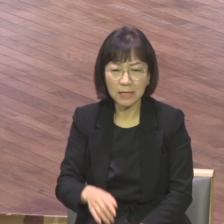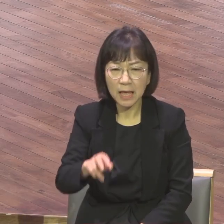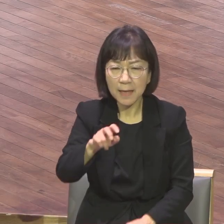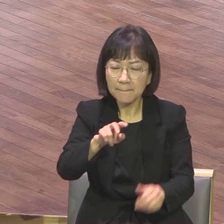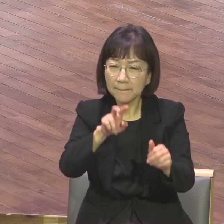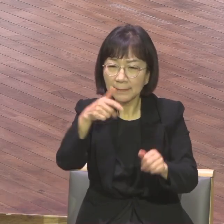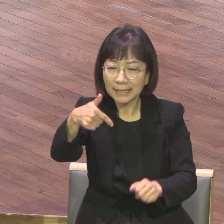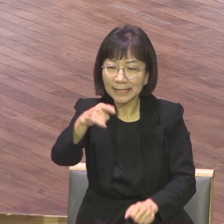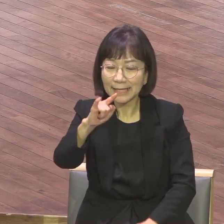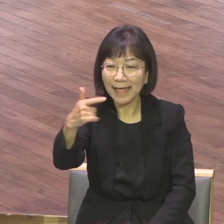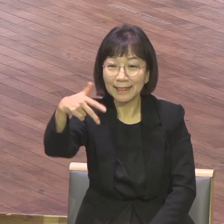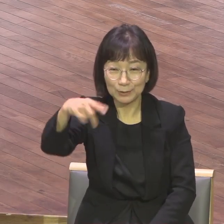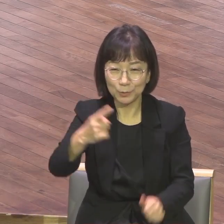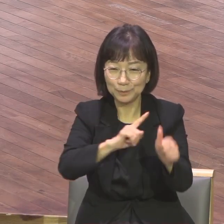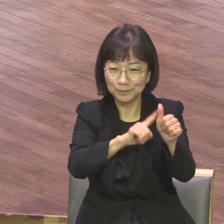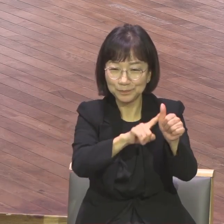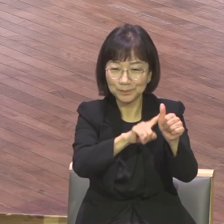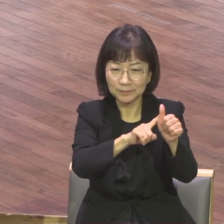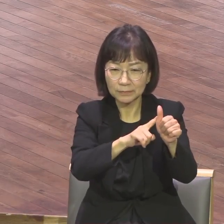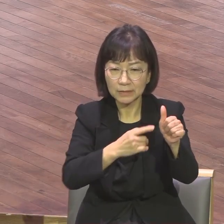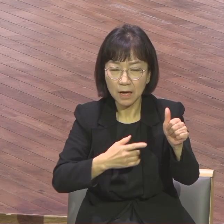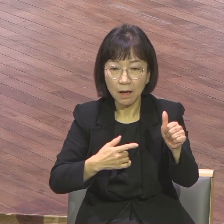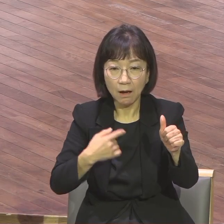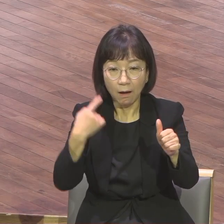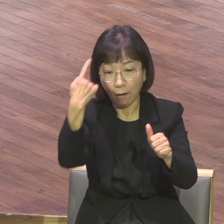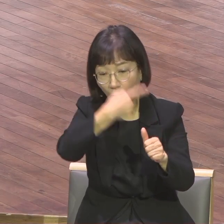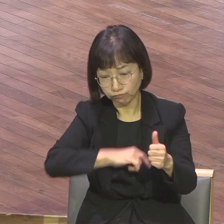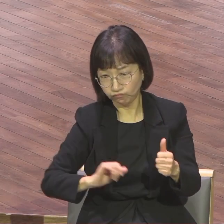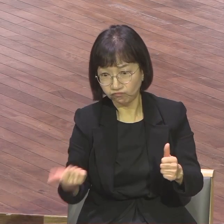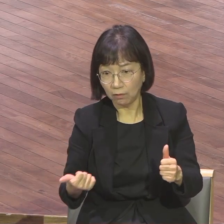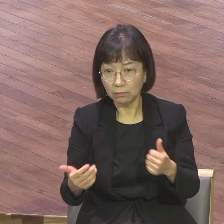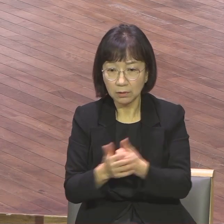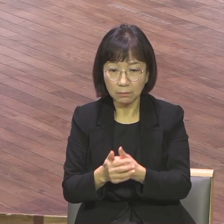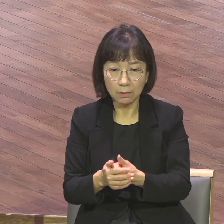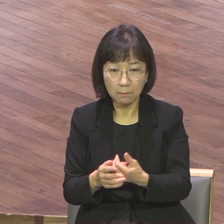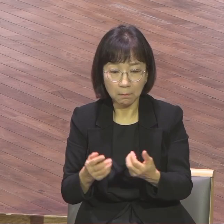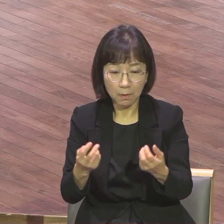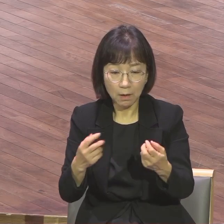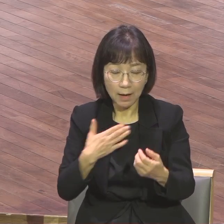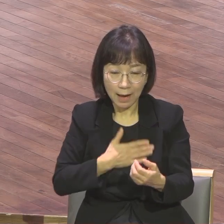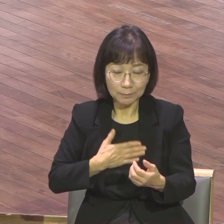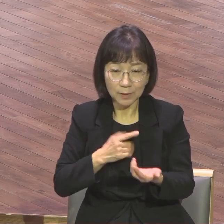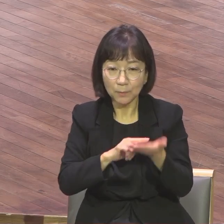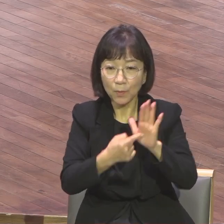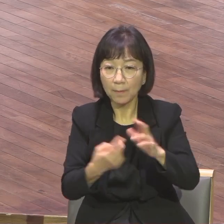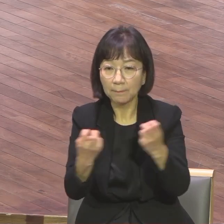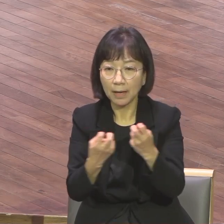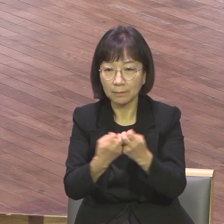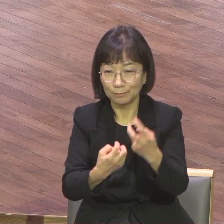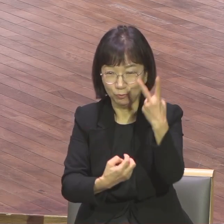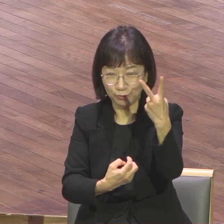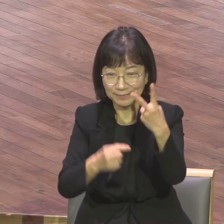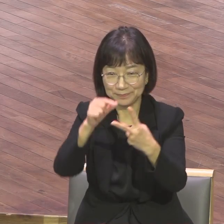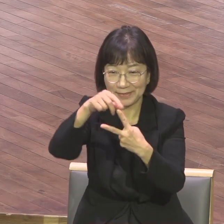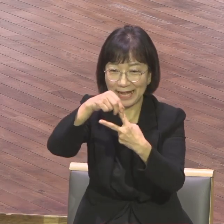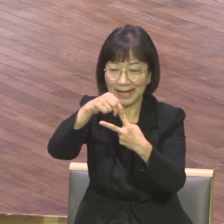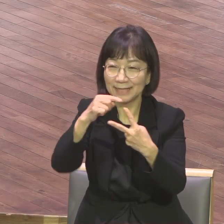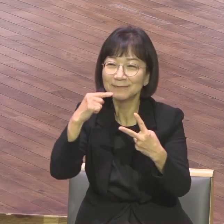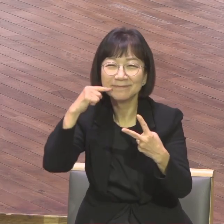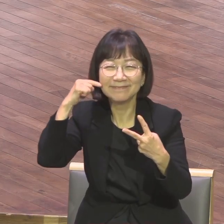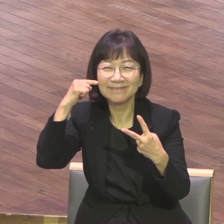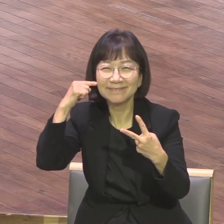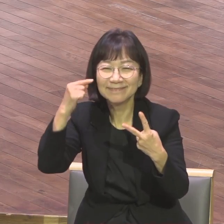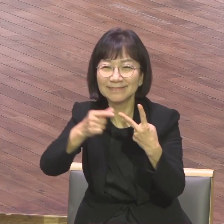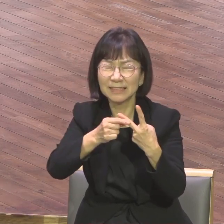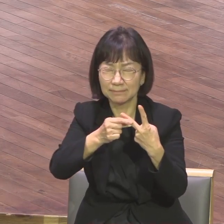미즈노 겐조가 감정을 표현하는 방법은 두 가지예요. 얼굴에 웃음을 지어주는 거하고